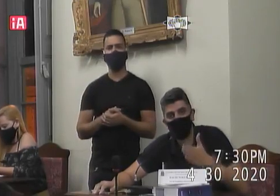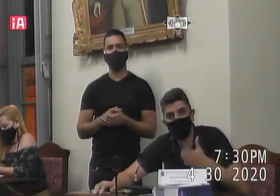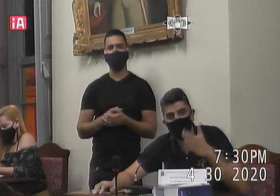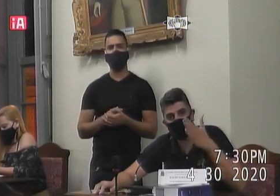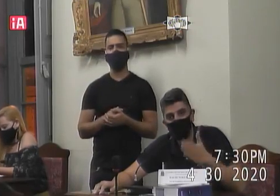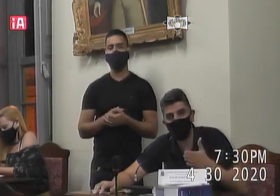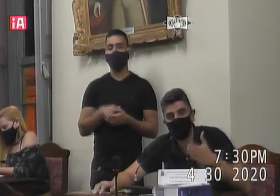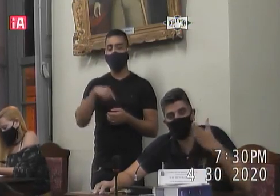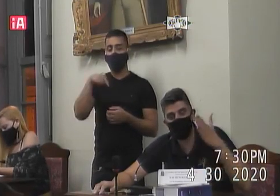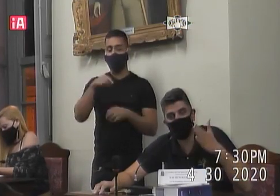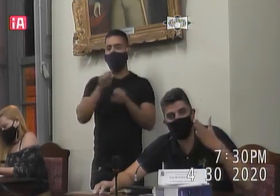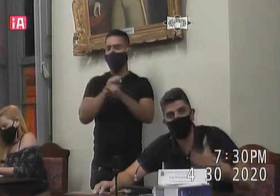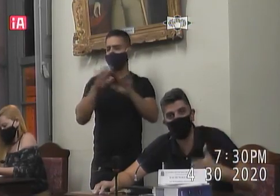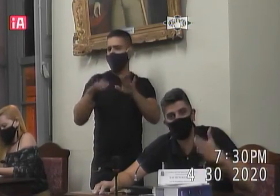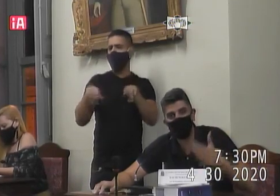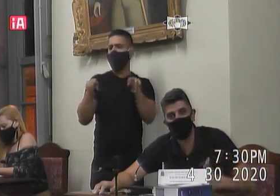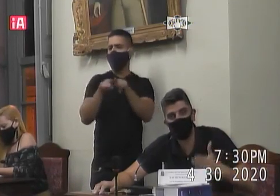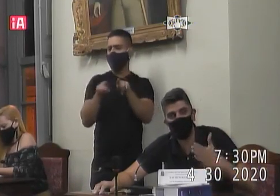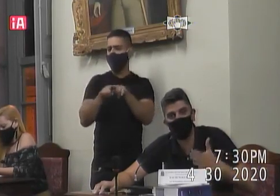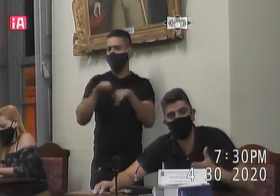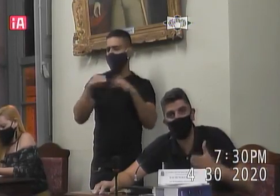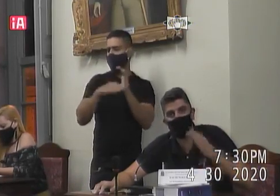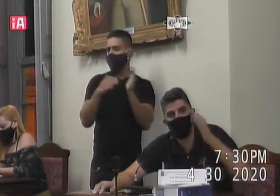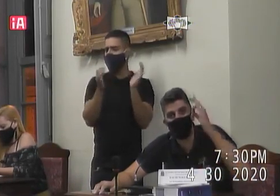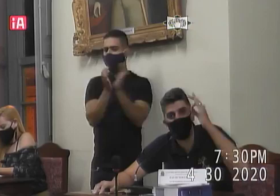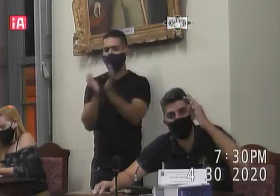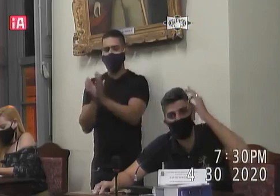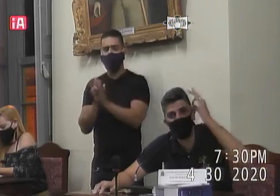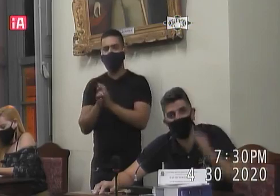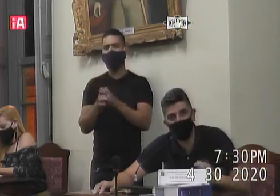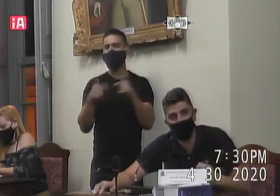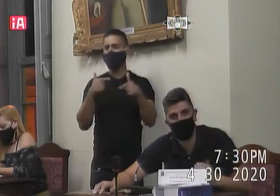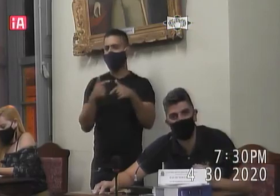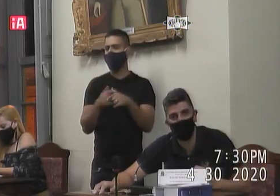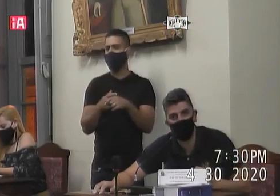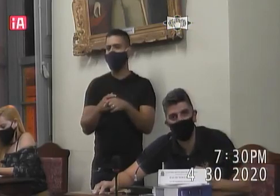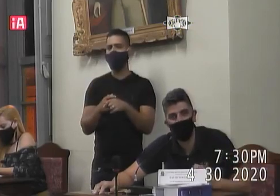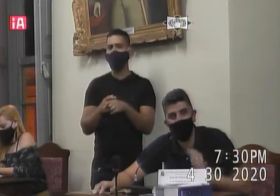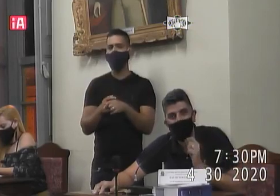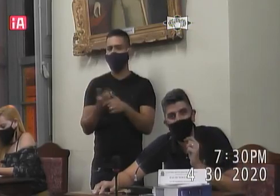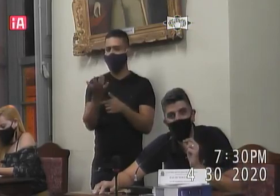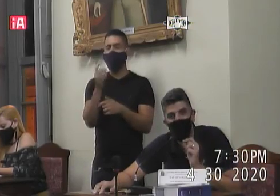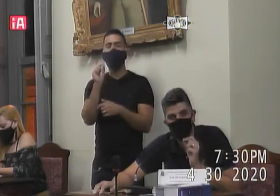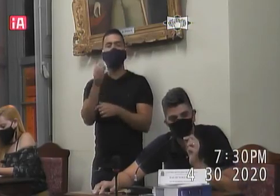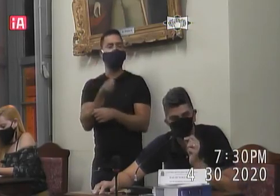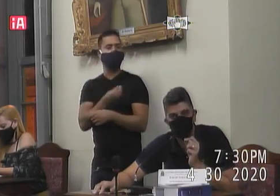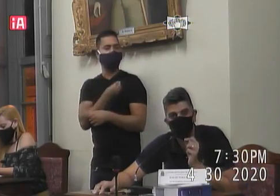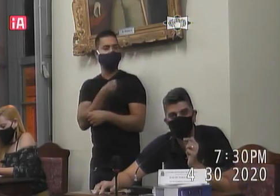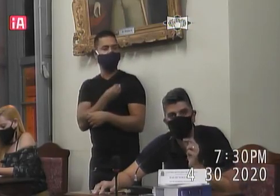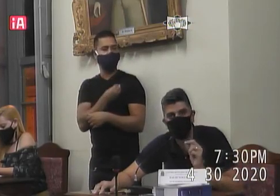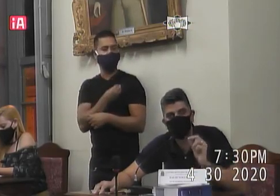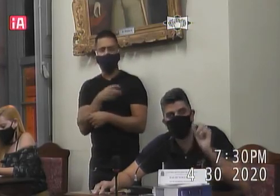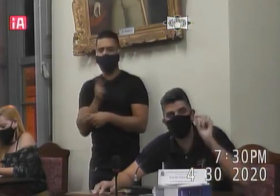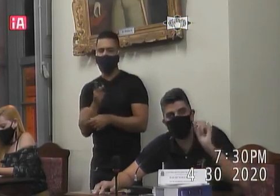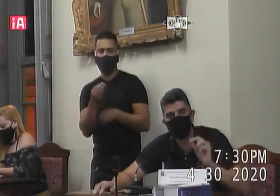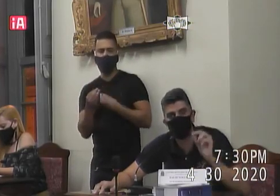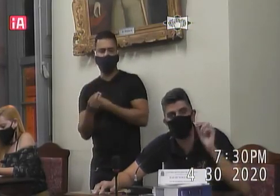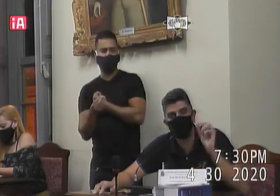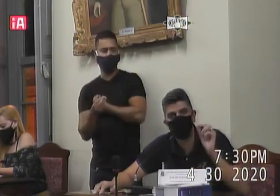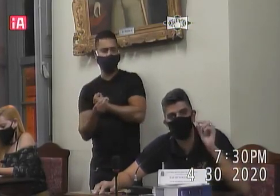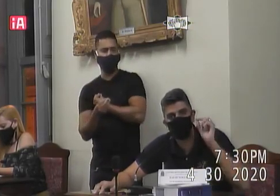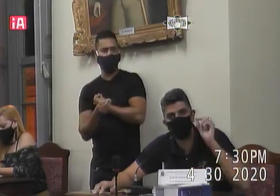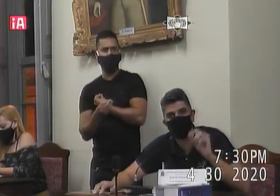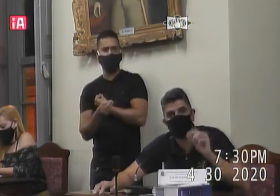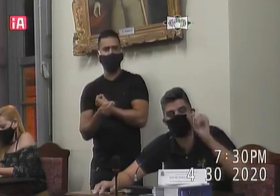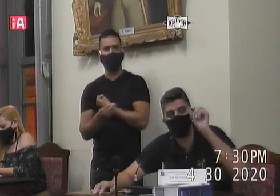E aqui deixo claro, toda a minha equipe, meu gabinete, meu trabalho é a favor da vida. É a favor da preservação da vida desde o